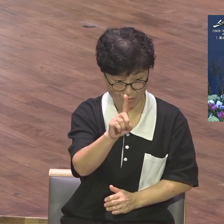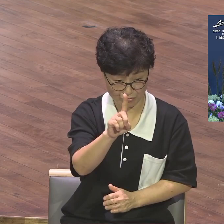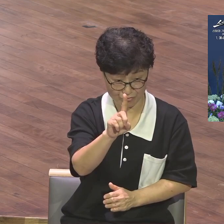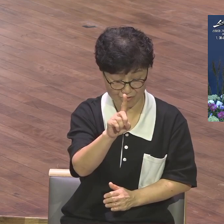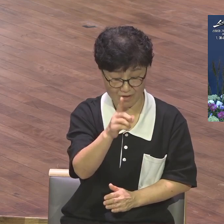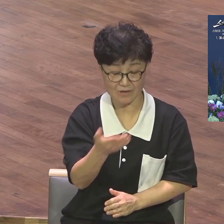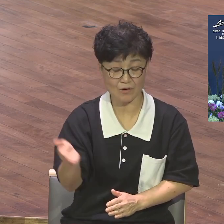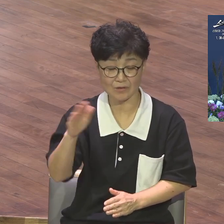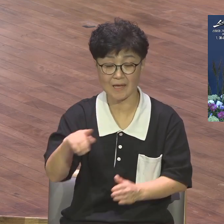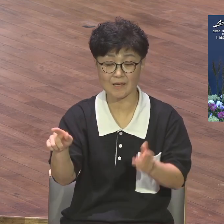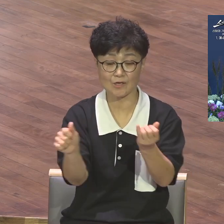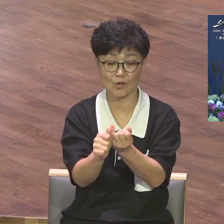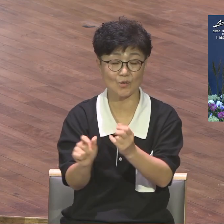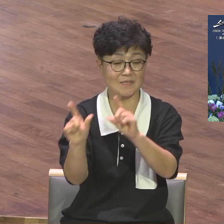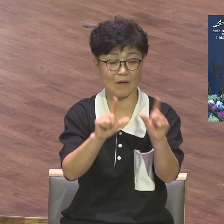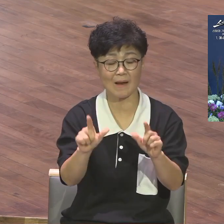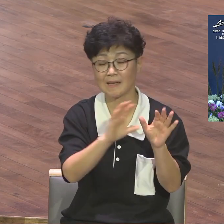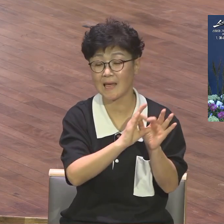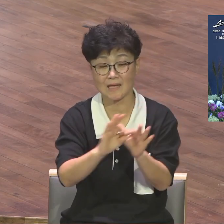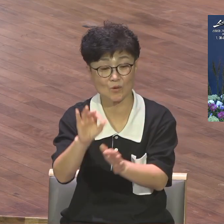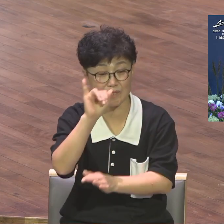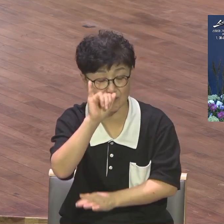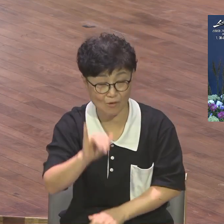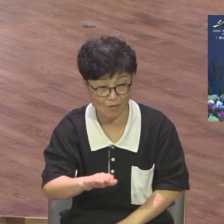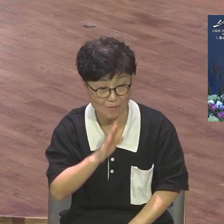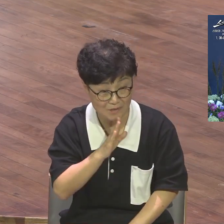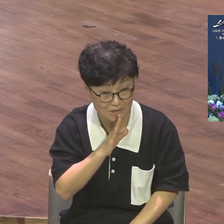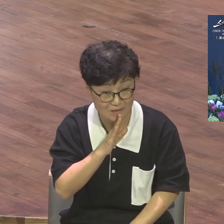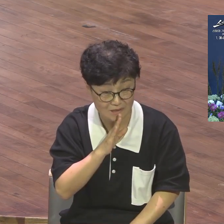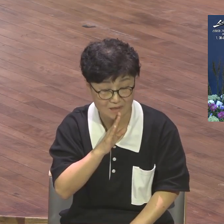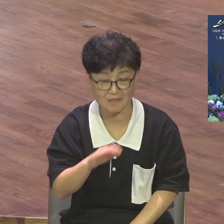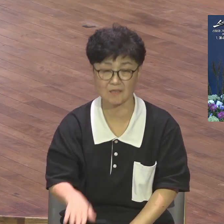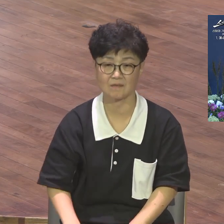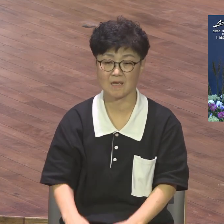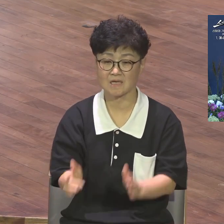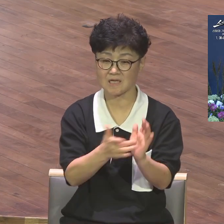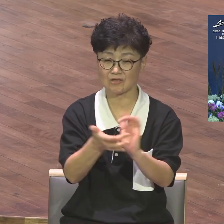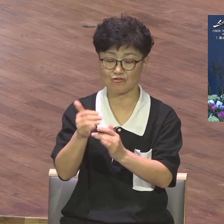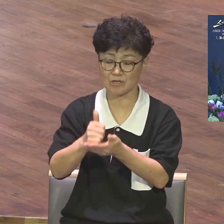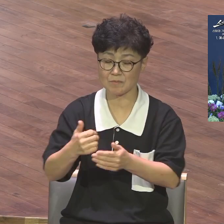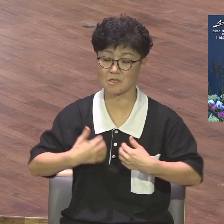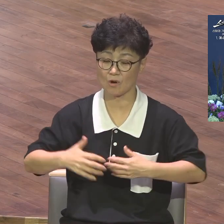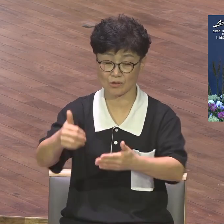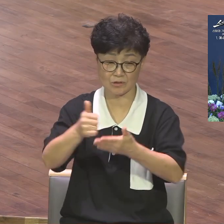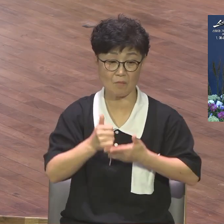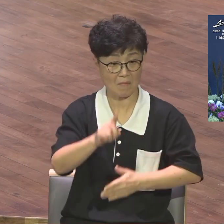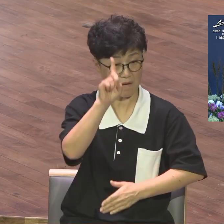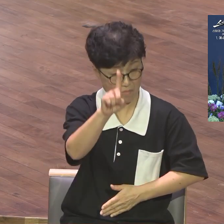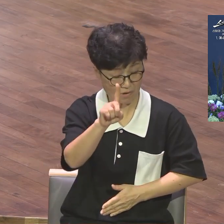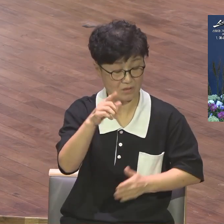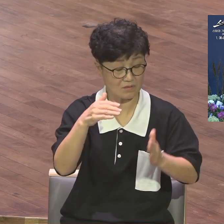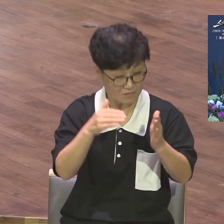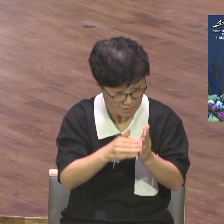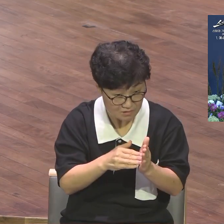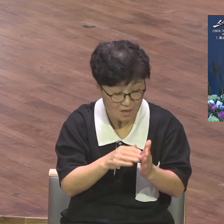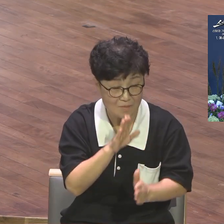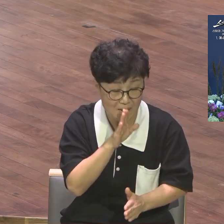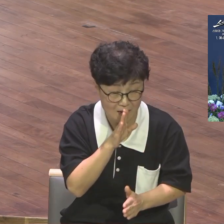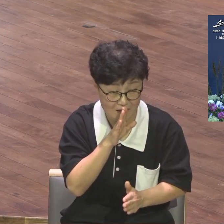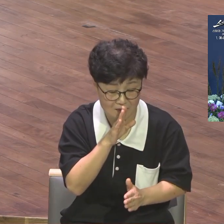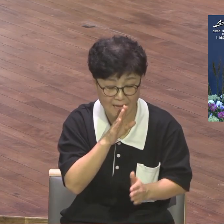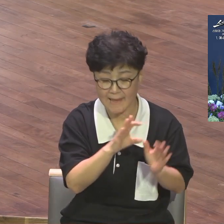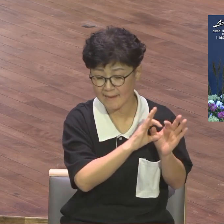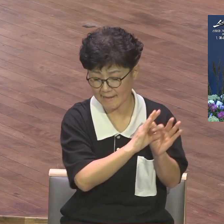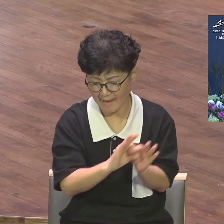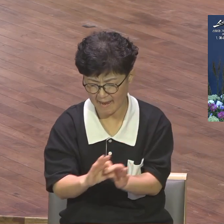계속 이어지는 거거든요. 예수님을 영접했다. 그럼 이제 다 끝났어가 아닙니다. 예수님 영접했다면 이제는 신앙생활로